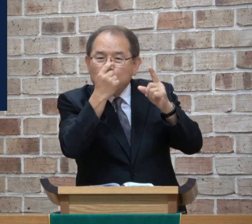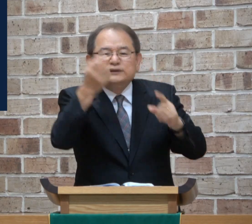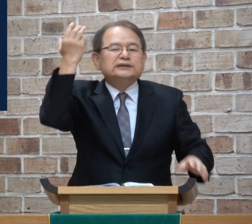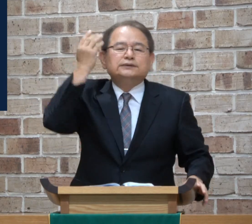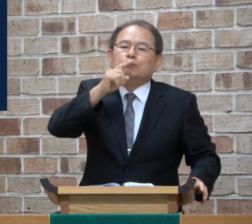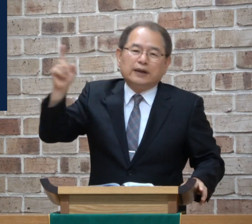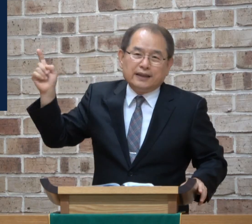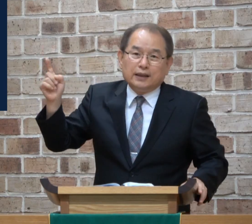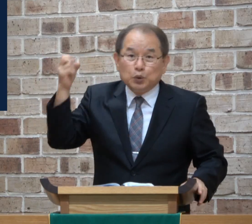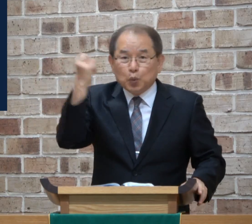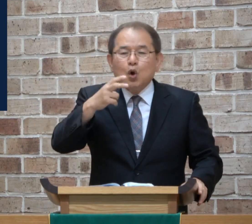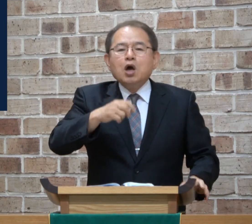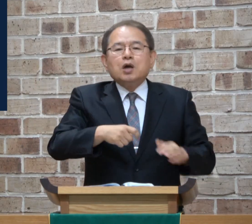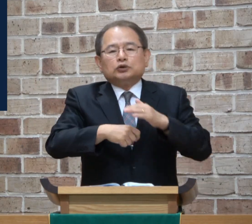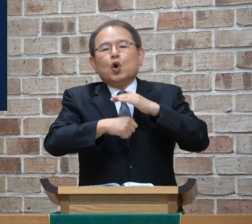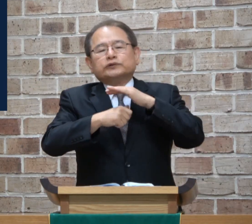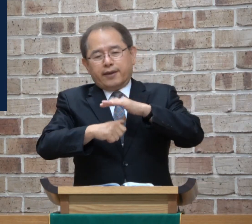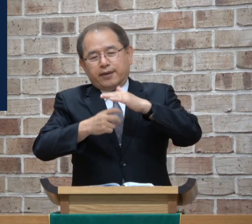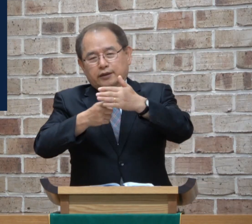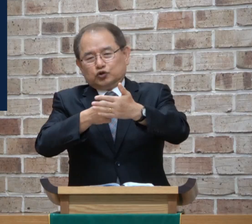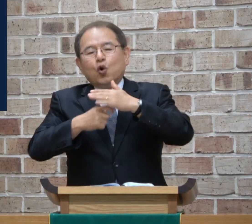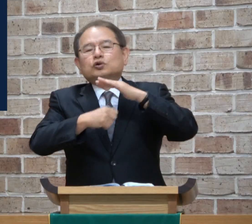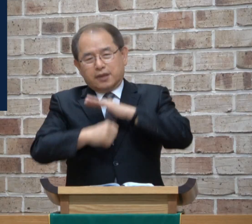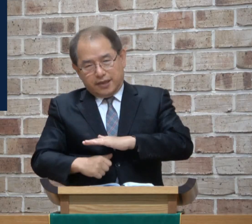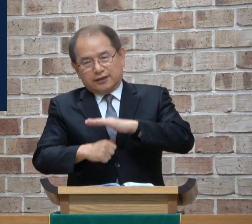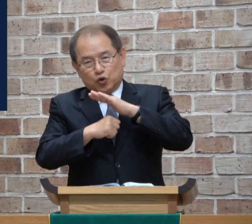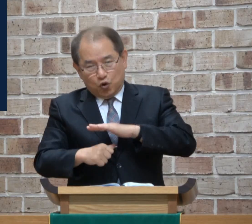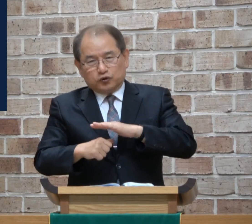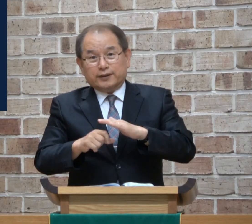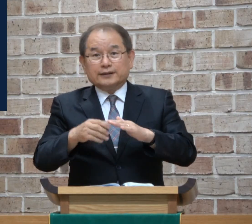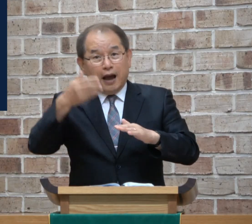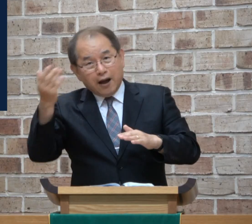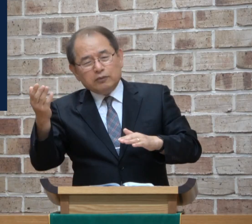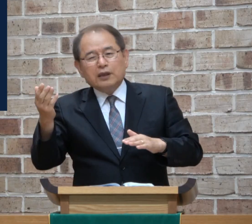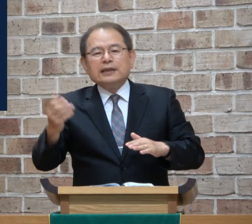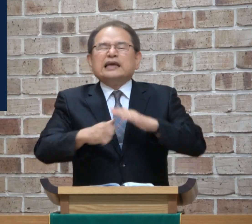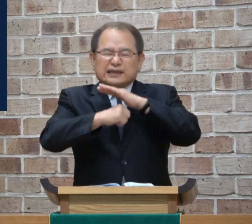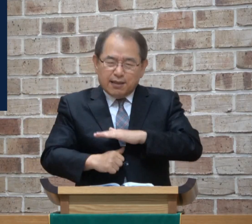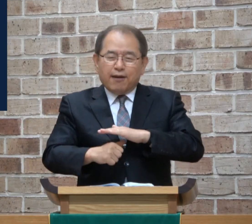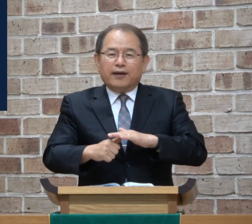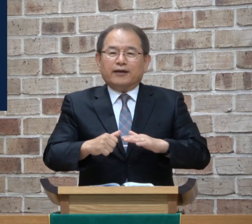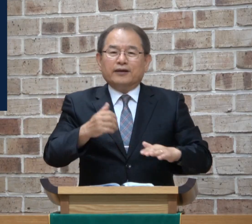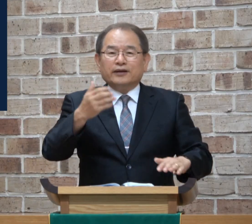그 단어 하나하나를 우리가 잘 뜻을 해석하면서 이해하면 좋겠습니다.